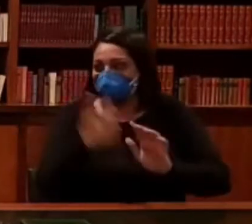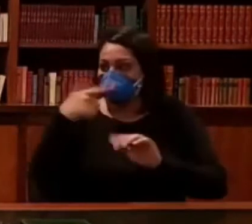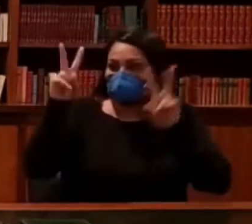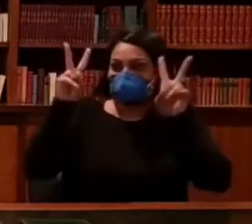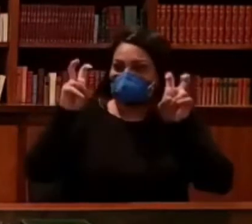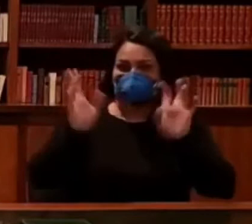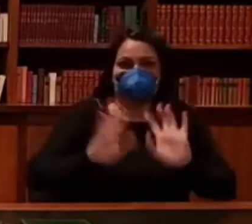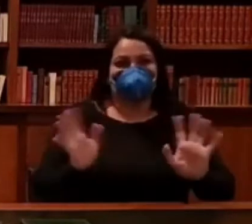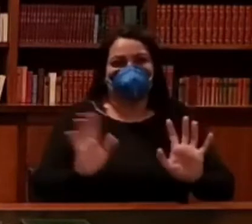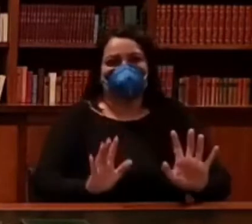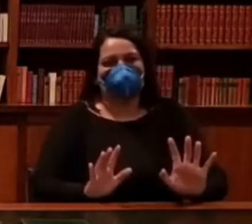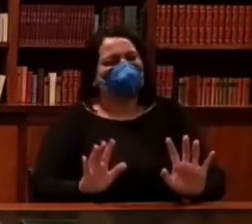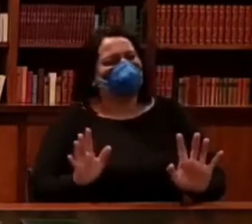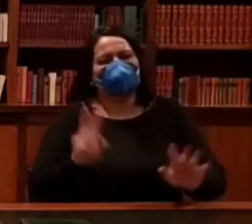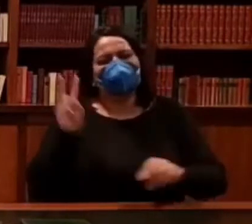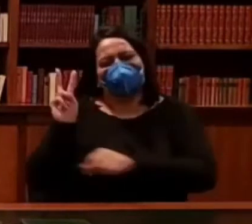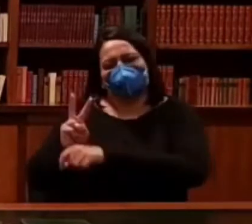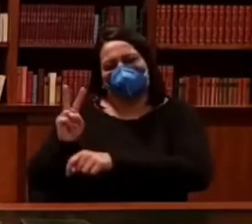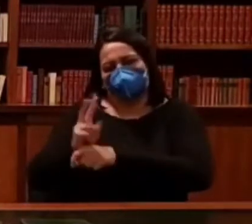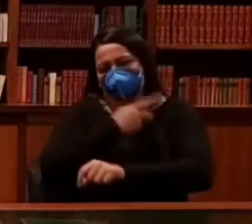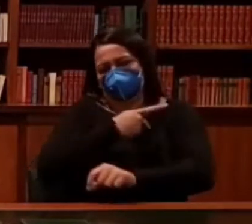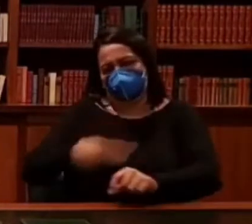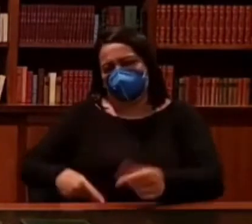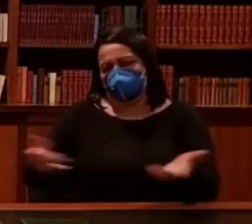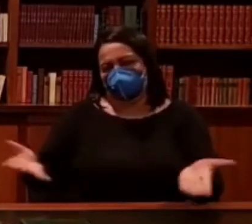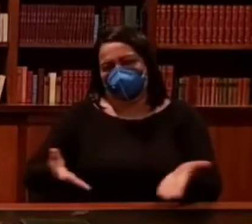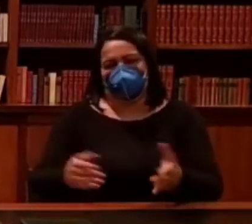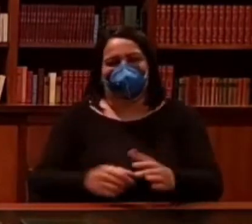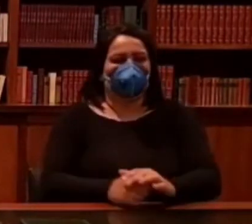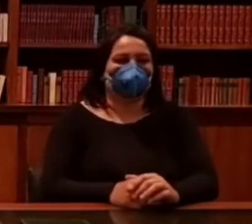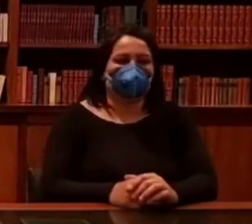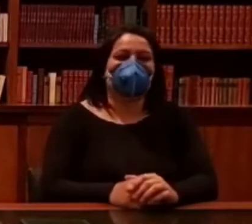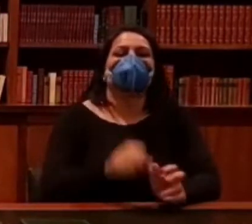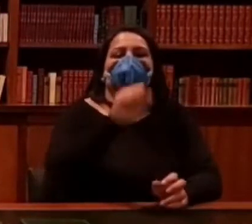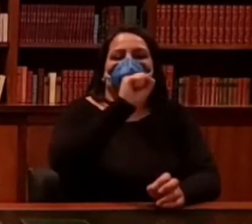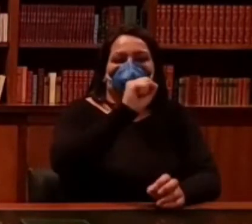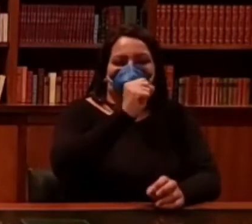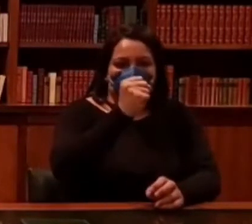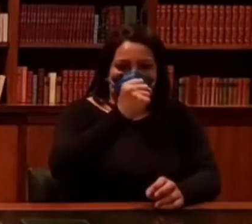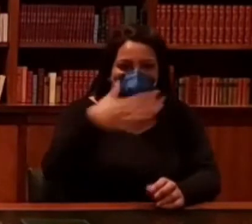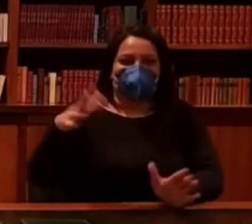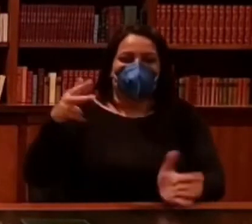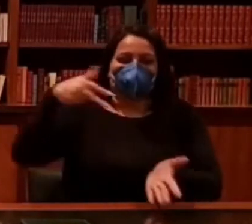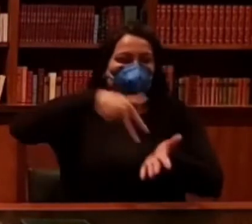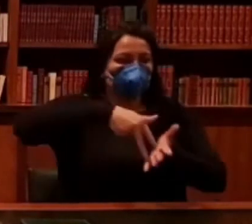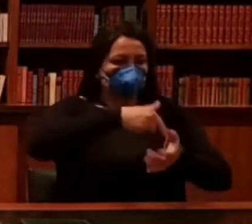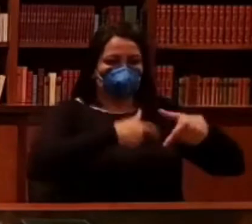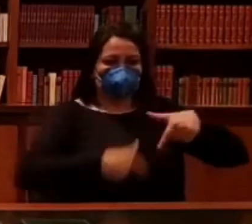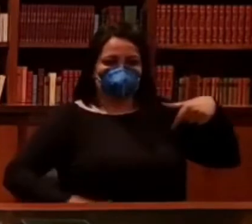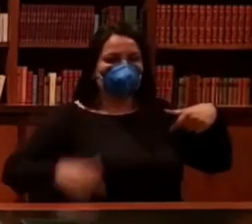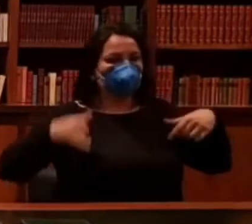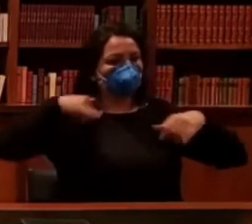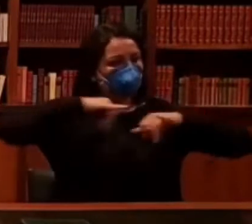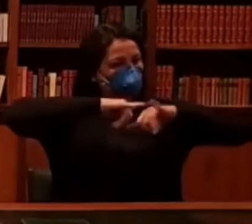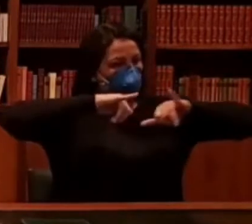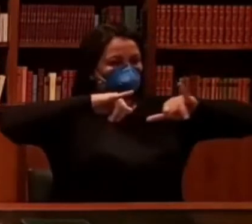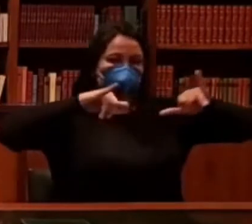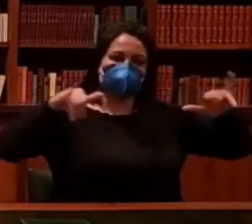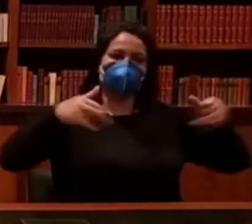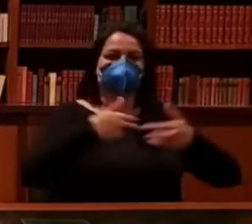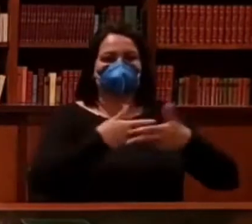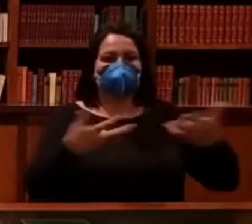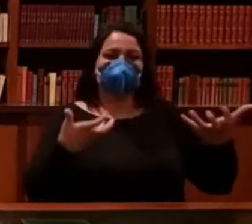tamo junto. Vamos cuidar do nosso presidente agora. É 8h30 tem o nosso pronunciamento, né? Nós queremos